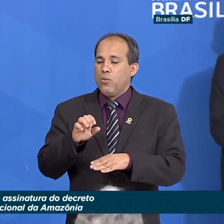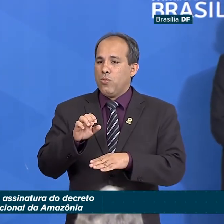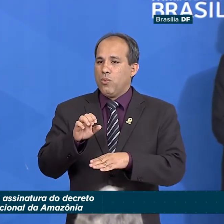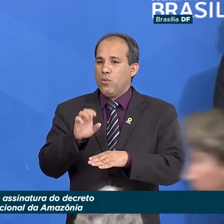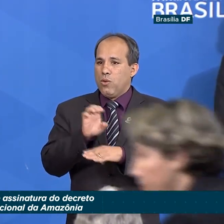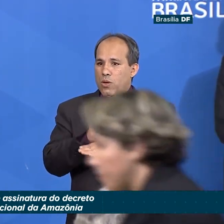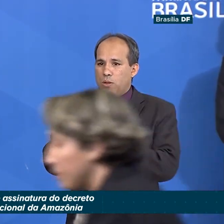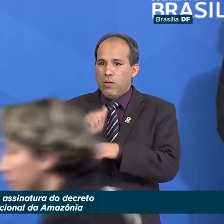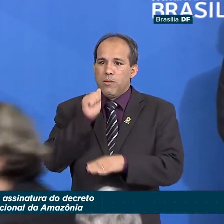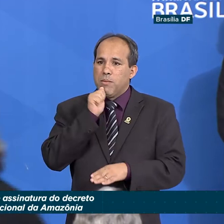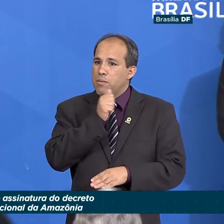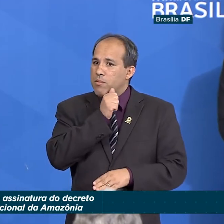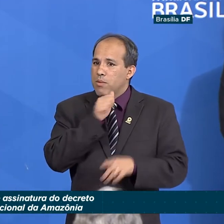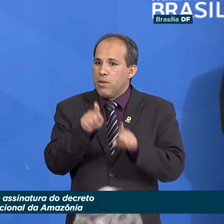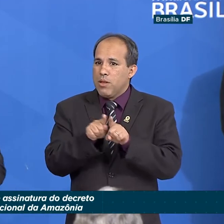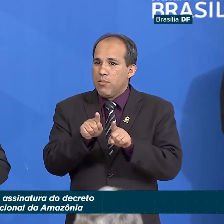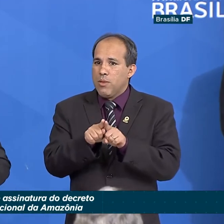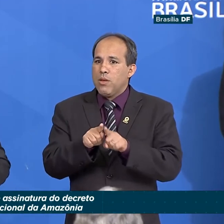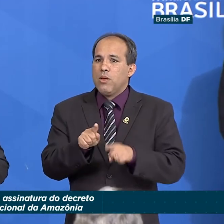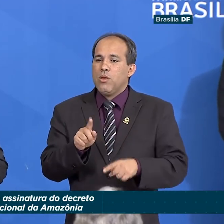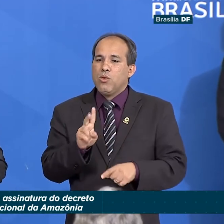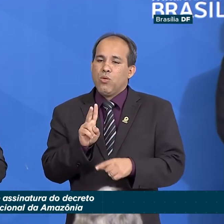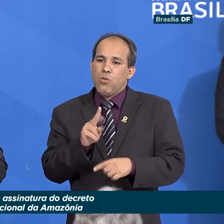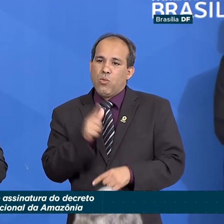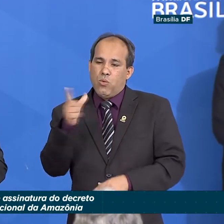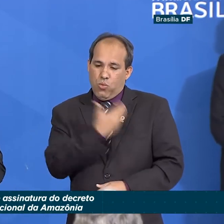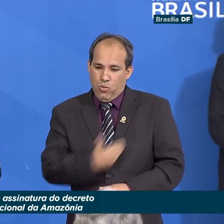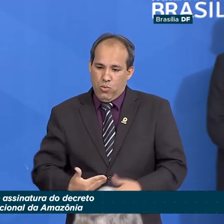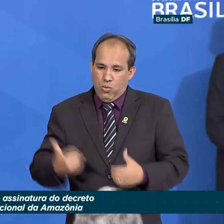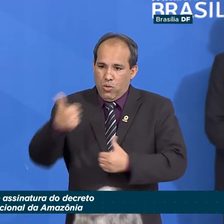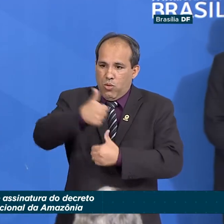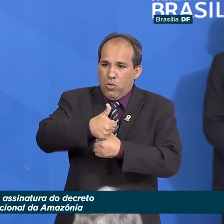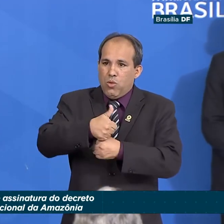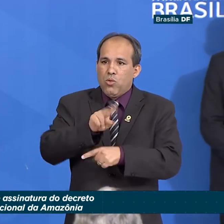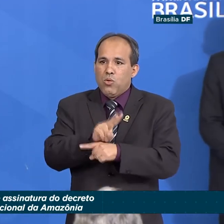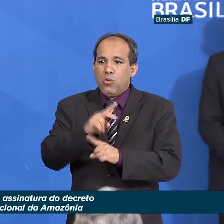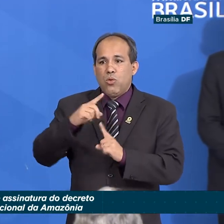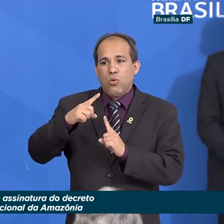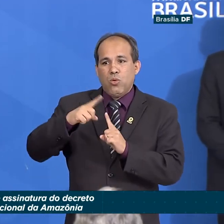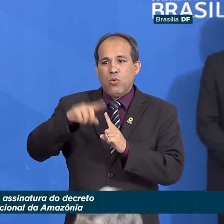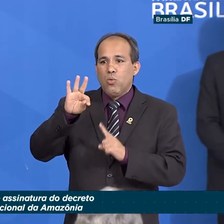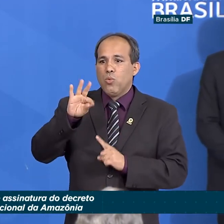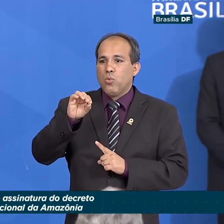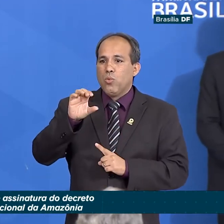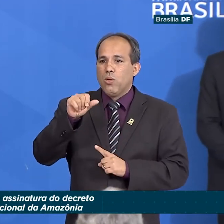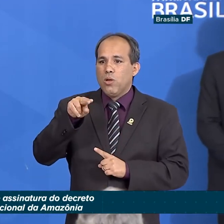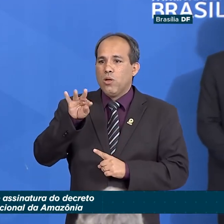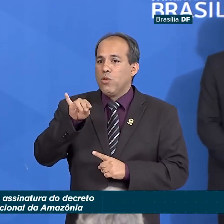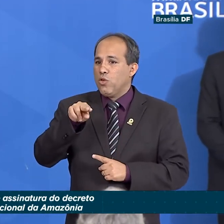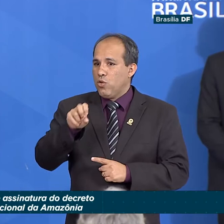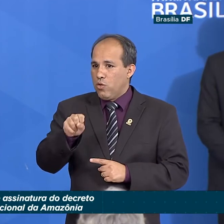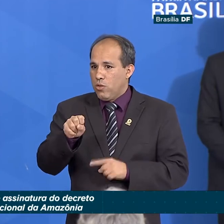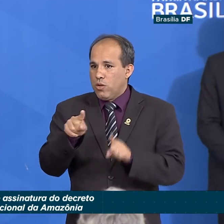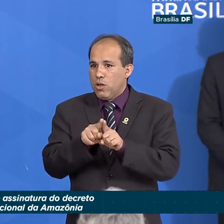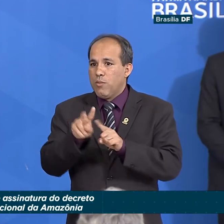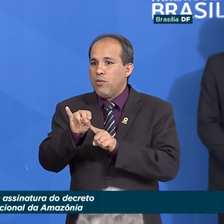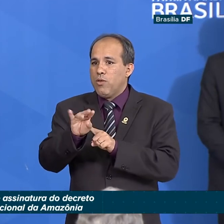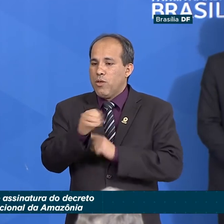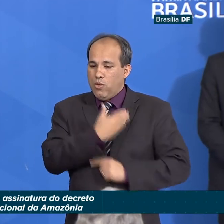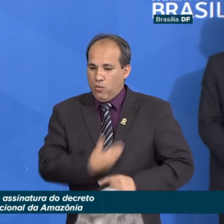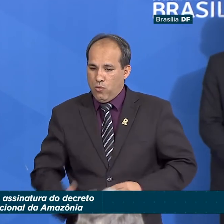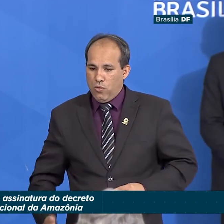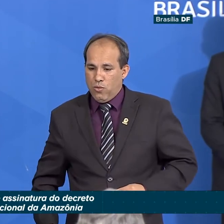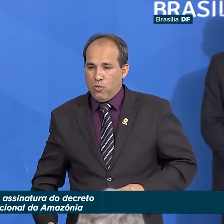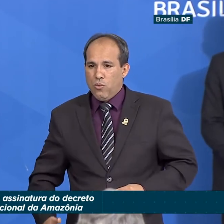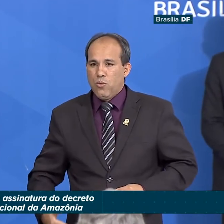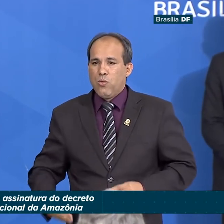Senhor Vanderlei Castro, governador em exercício do Estado do Tocantins. senhor Carlos Brandão, vice-governador do Estado